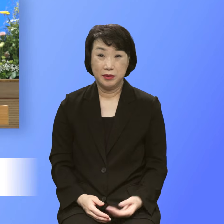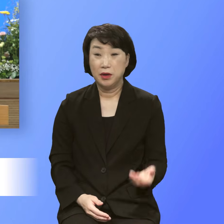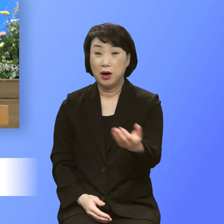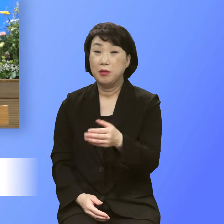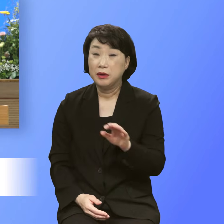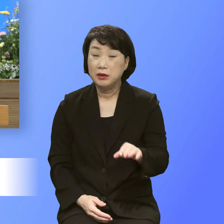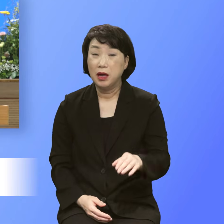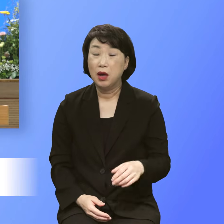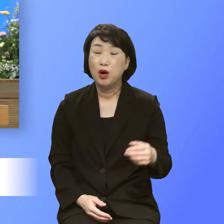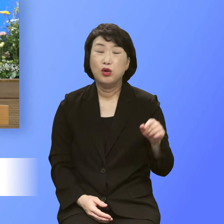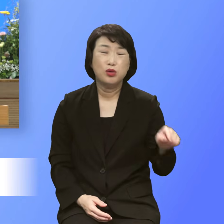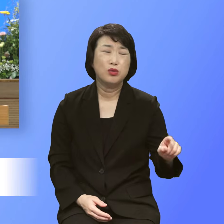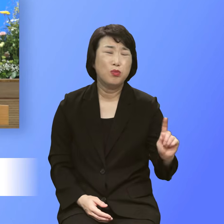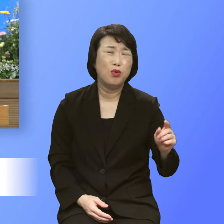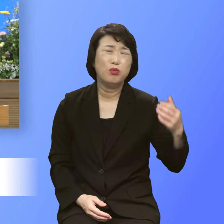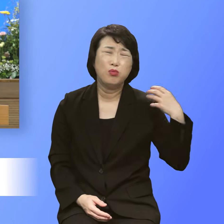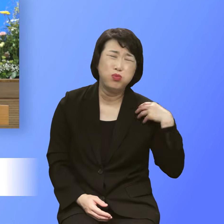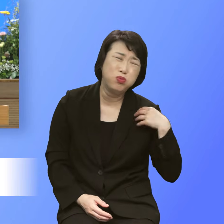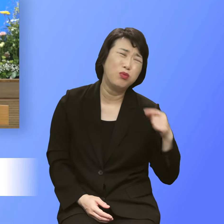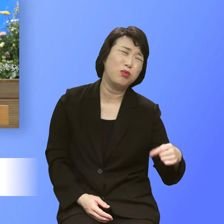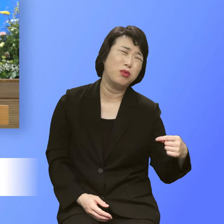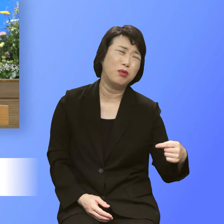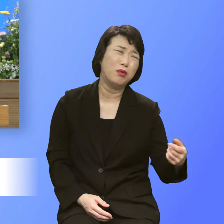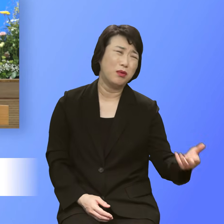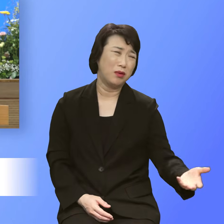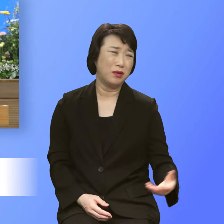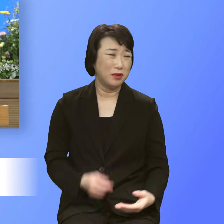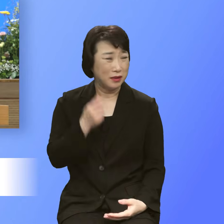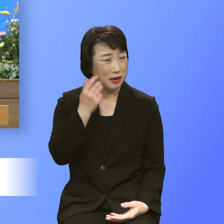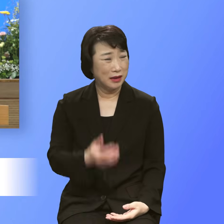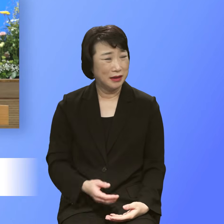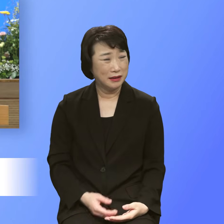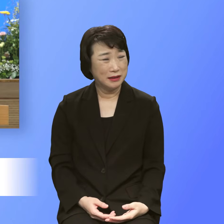근데 어떻게 감당하려고 그런 짓을 하느냐 그 말이야.